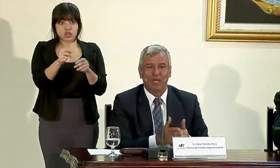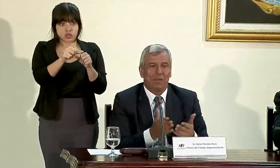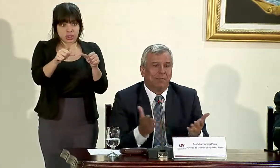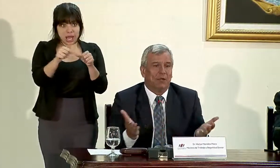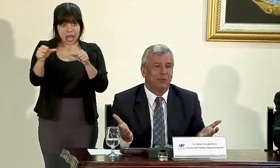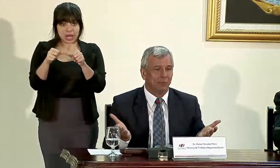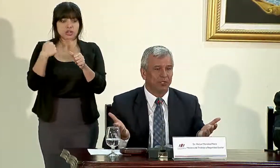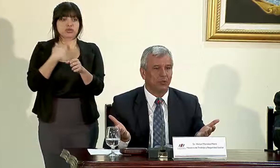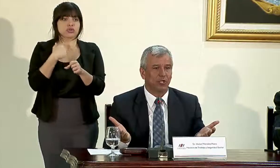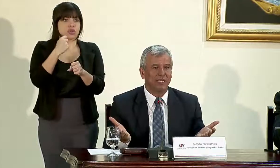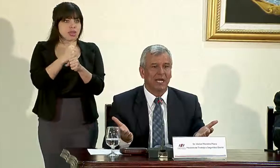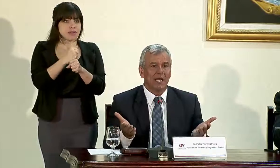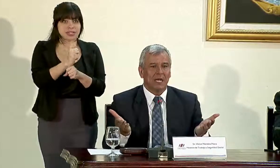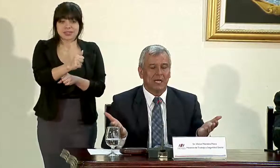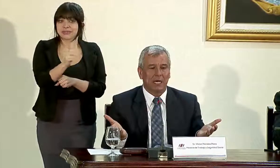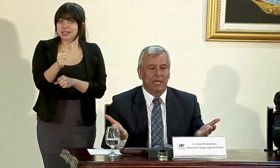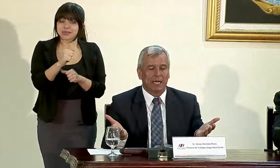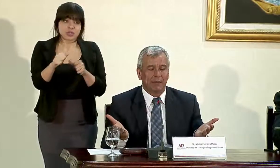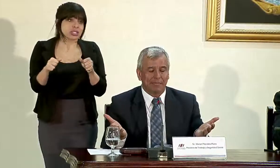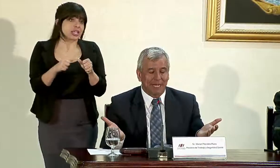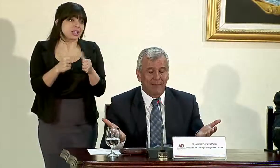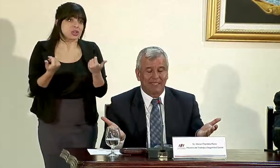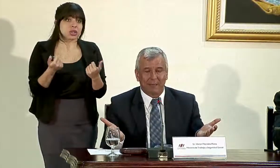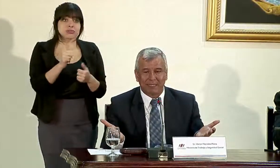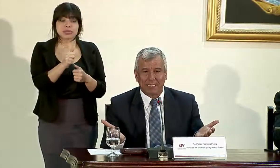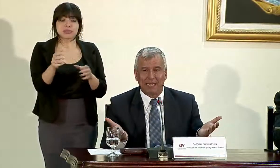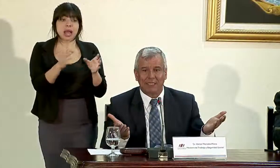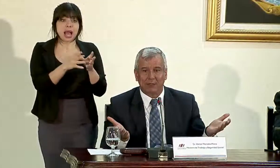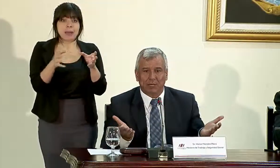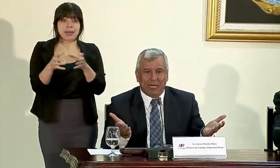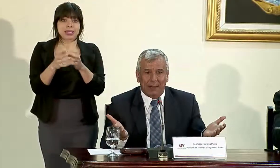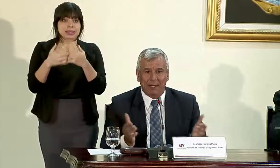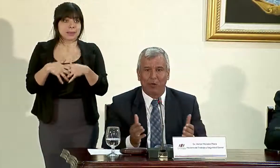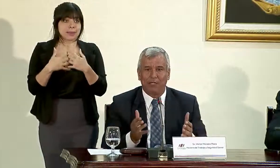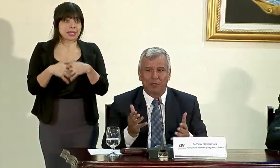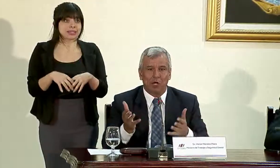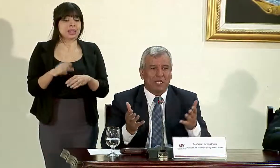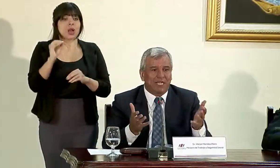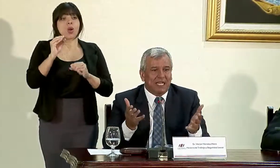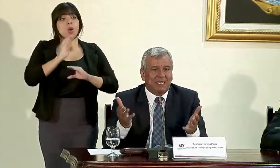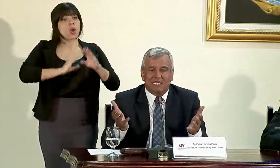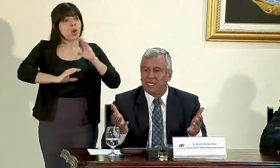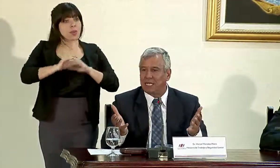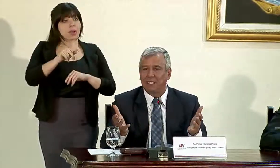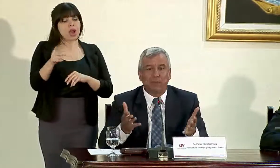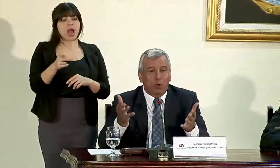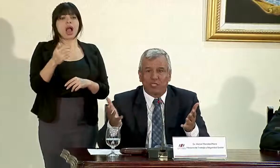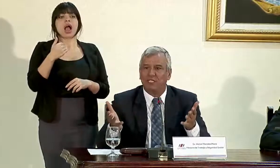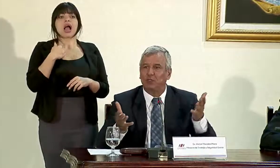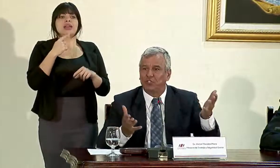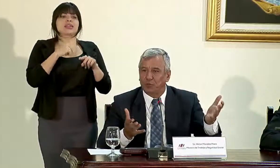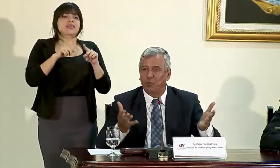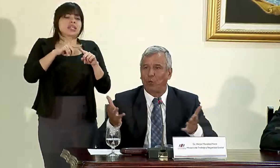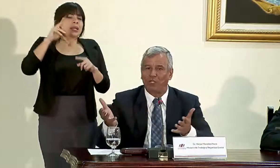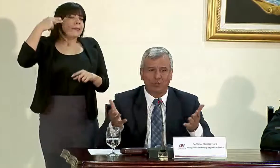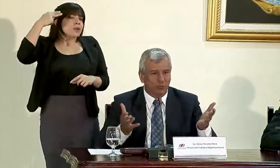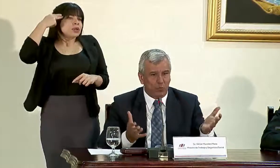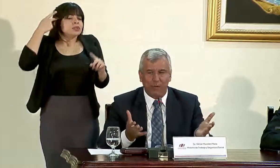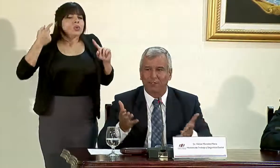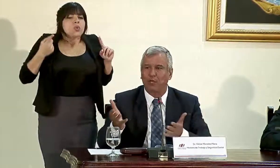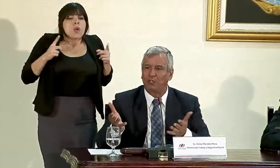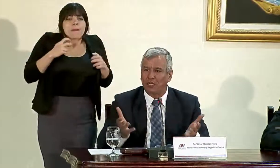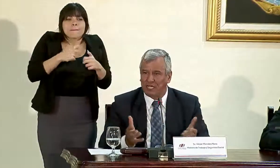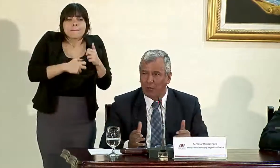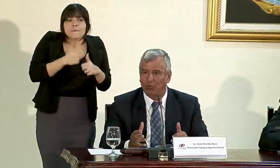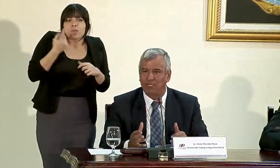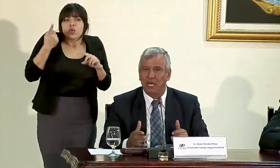trabajando. Los mismos sectores, las mismas cámaras empresariales, o la Cámara de Comercio, tiene distintas hipótesis con respecto a cuáles son los